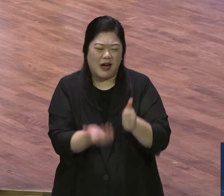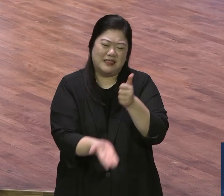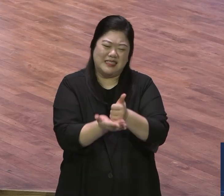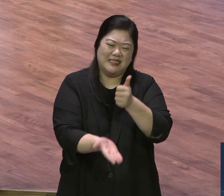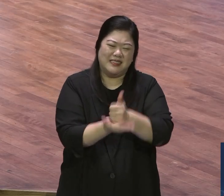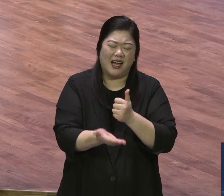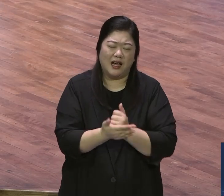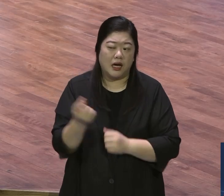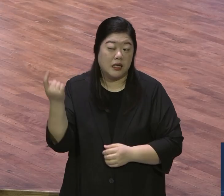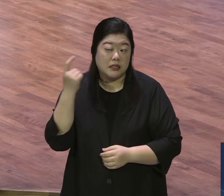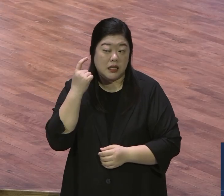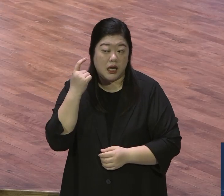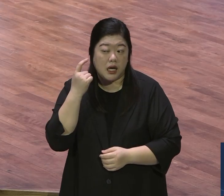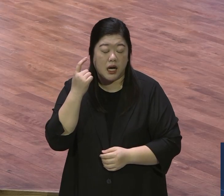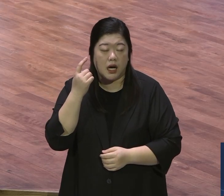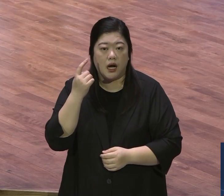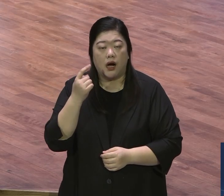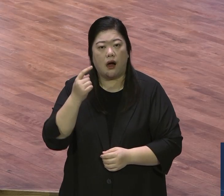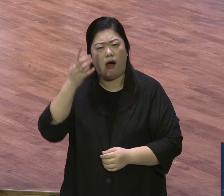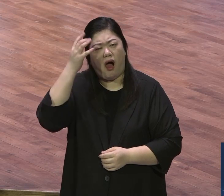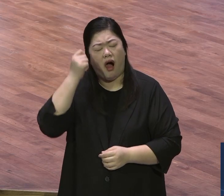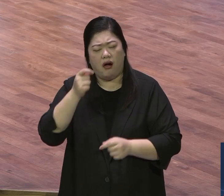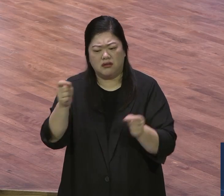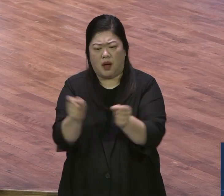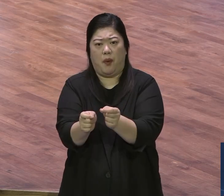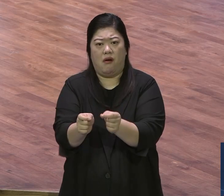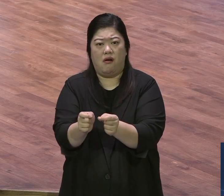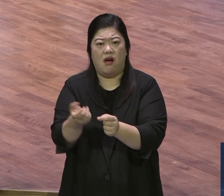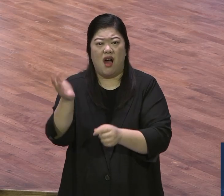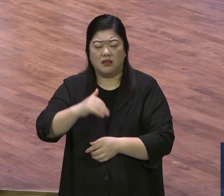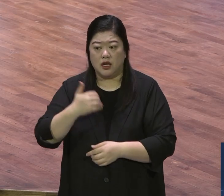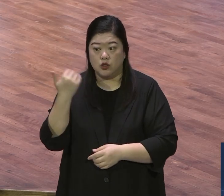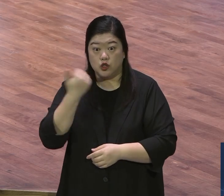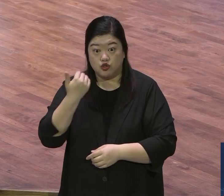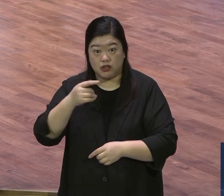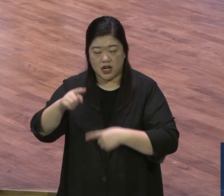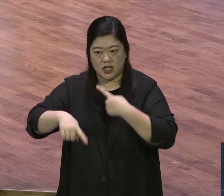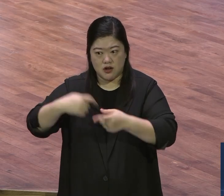싹싹 잊지도 않아요 설교는 다 잊어버리고 그건 안 잊어버려요 5년 10년 가도